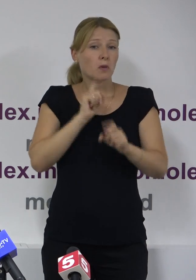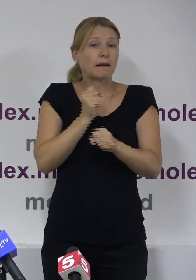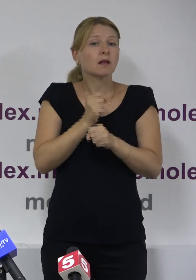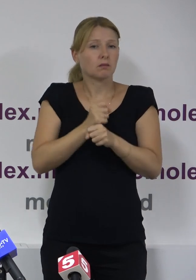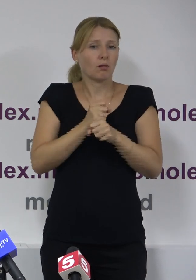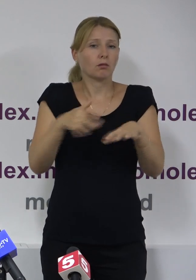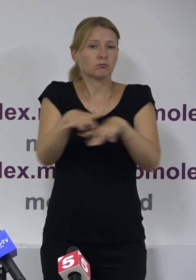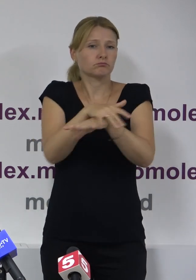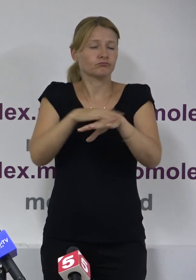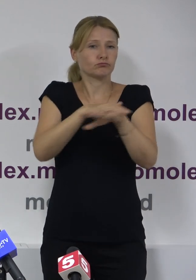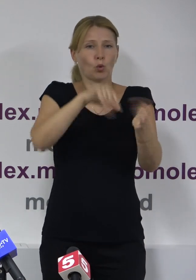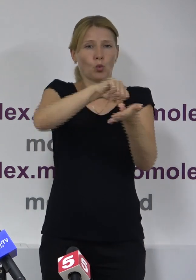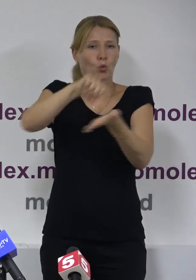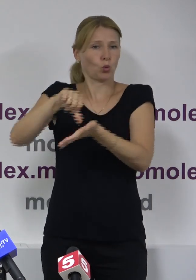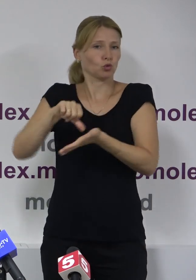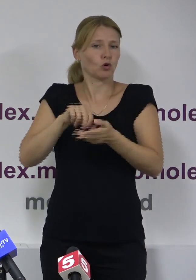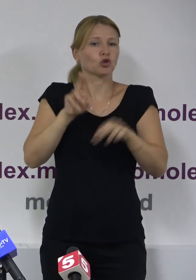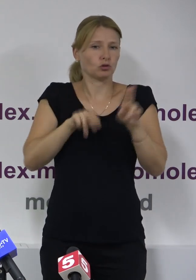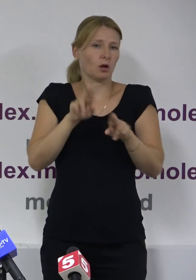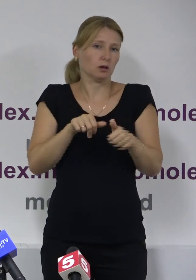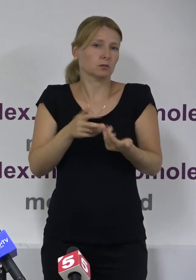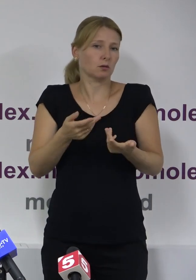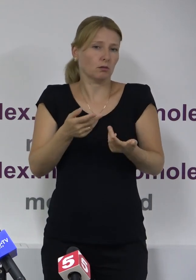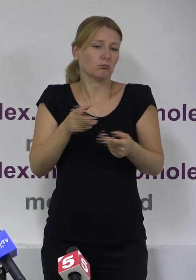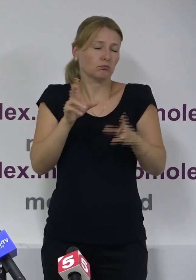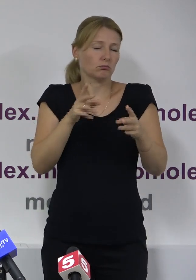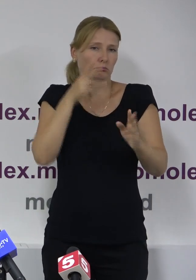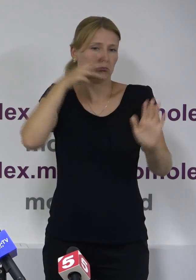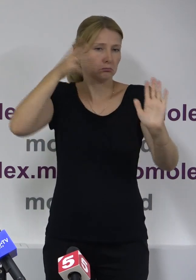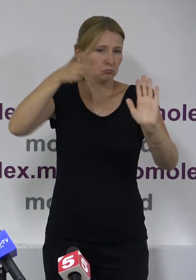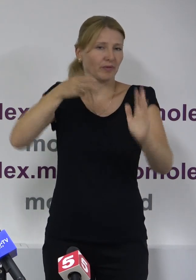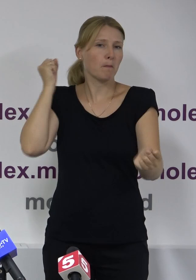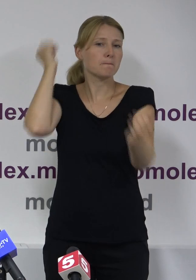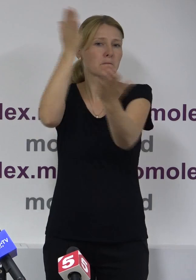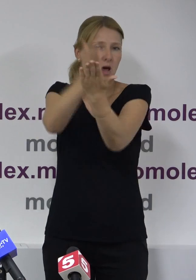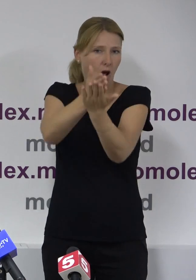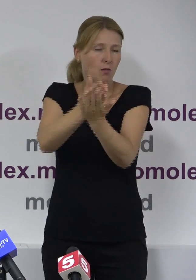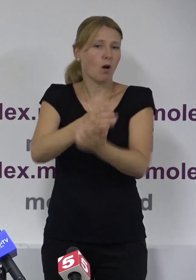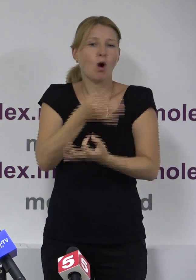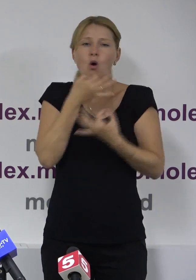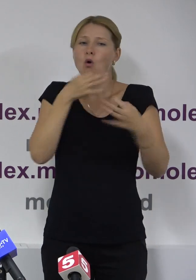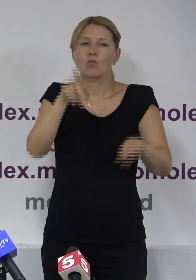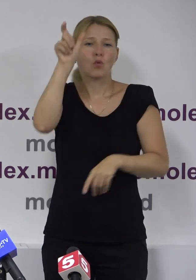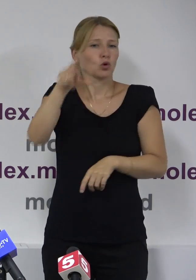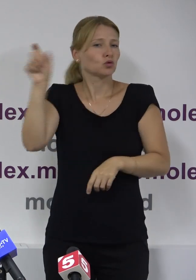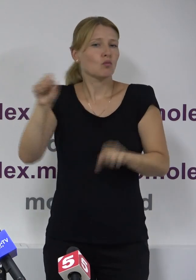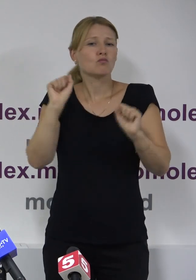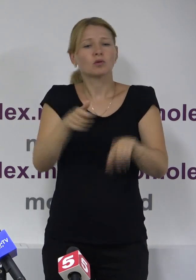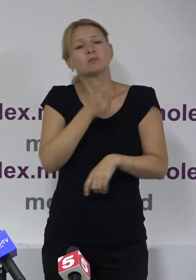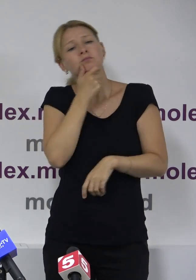în trecut. De asemenea, sunt transmise live. Toată lumea poate să le